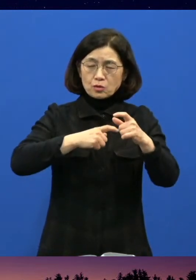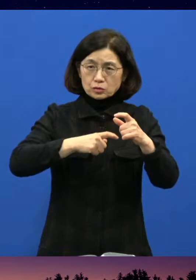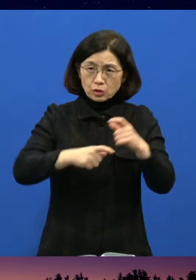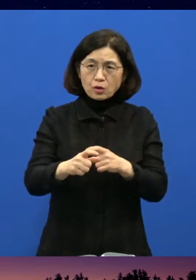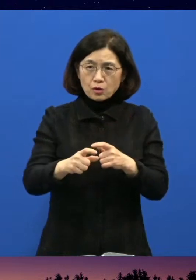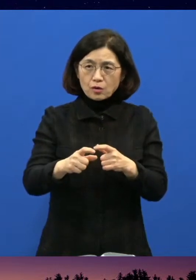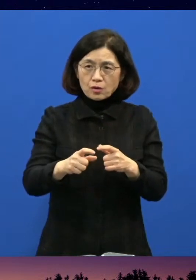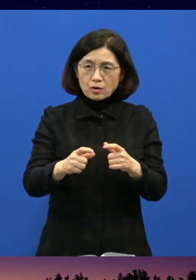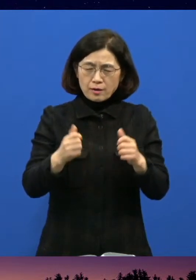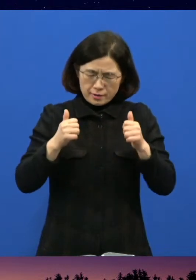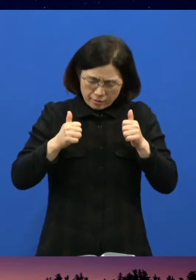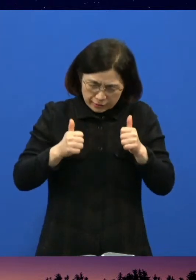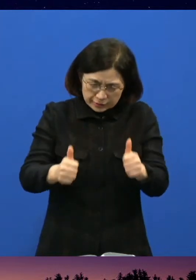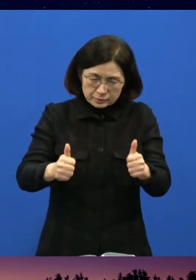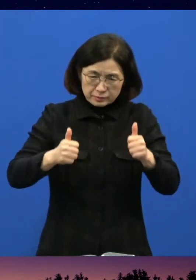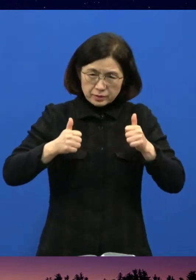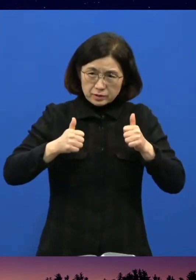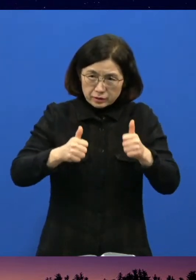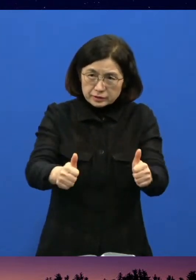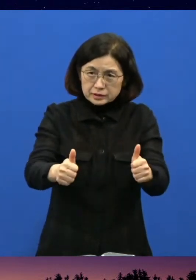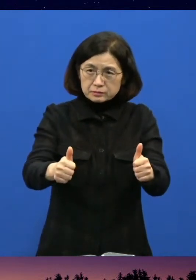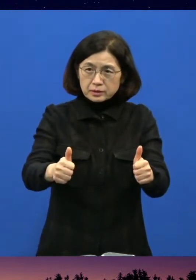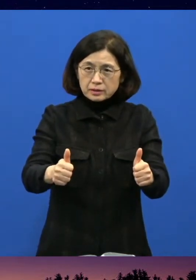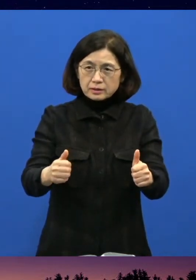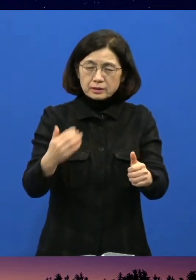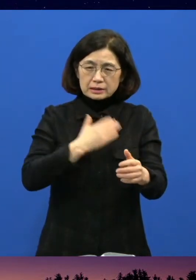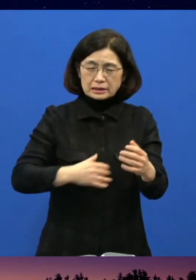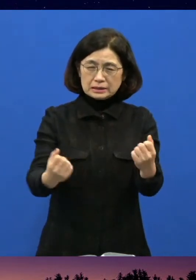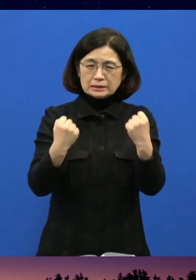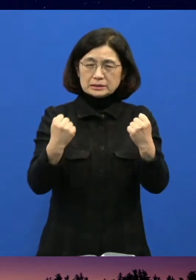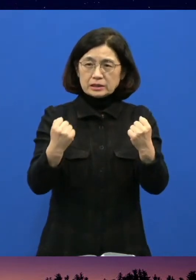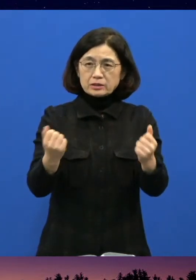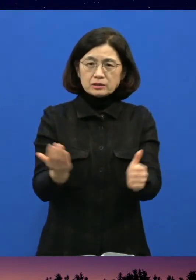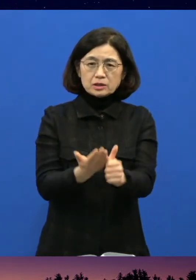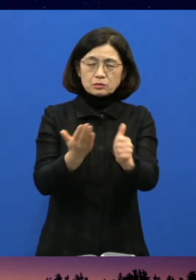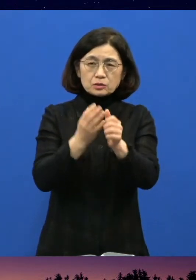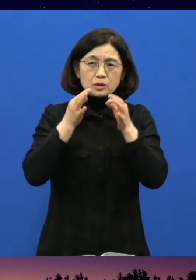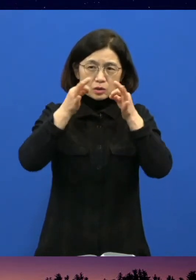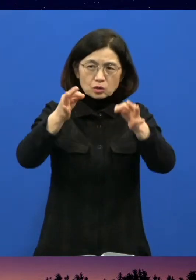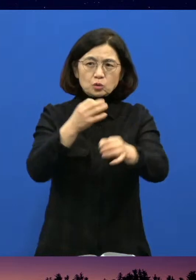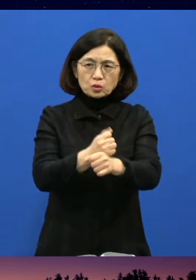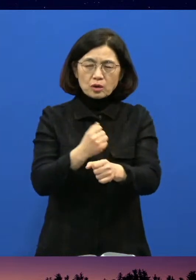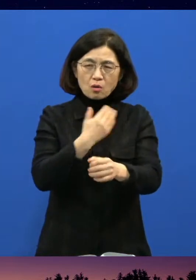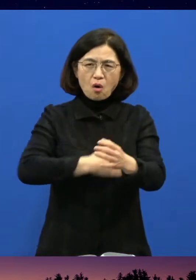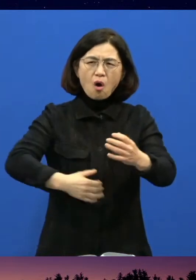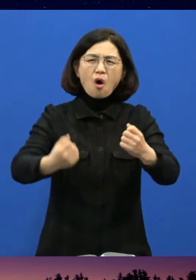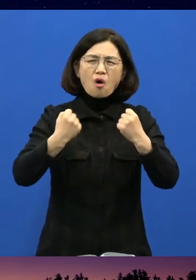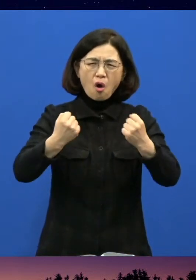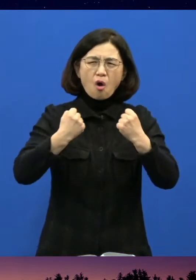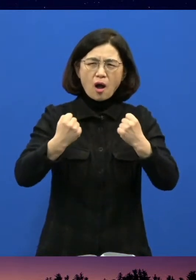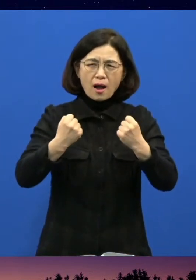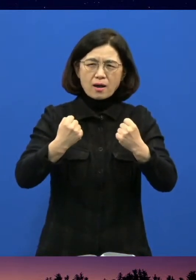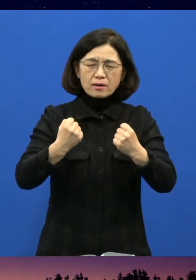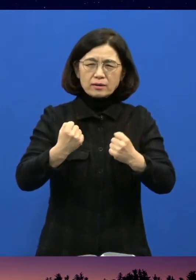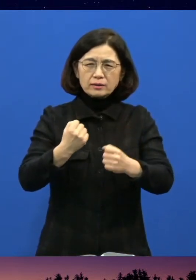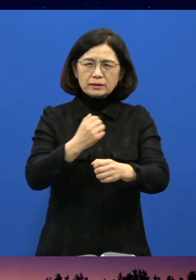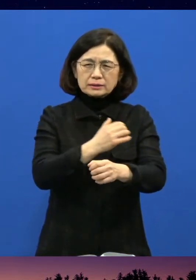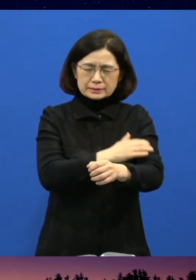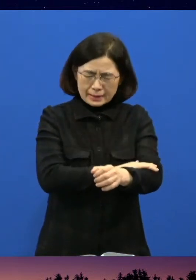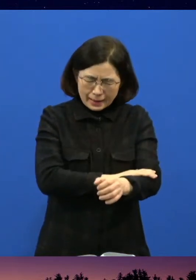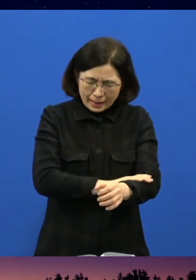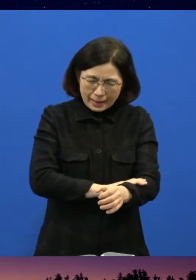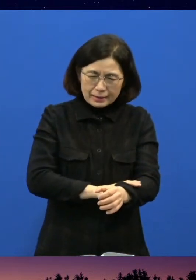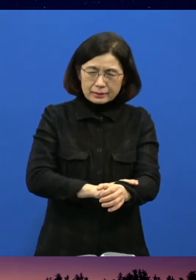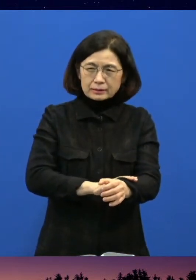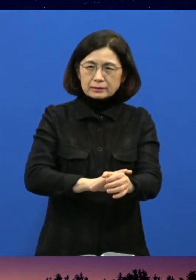믿음으로 우리 정신력도 기르고 육체적으로도 여러분들이 건강을 잘 다듬으셔서